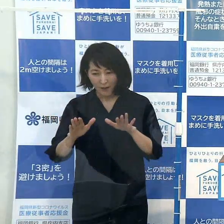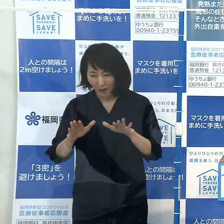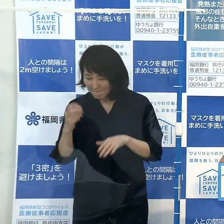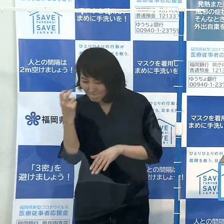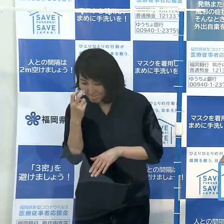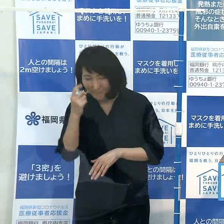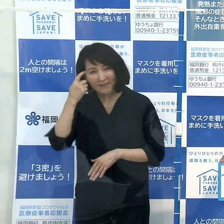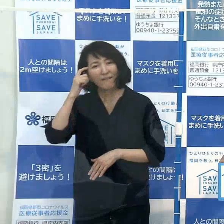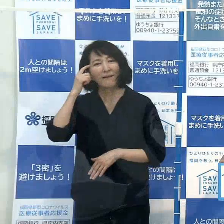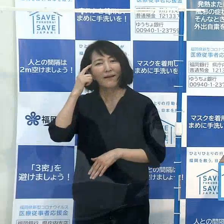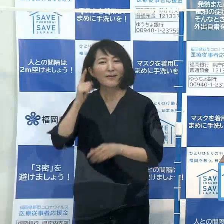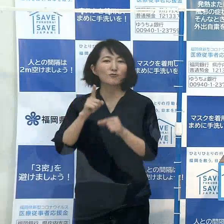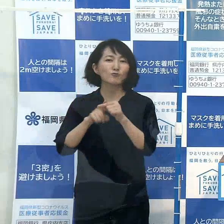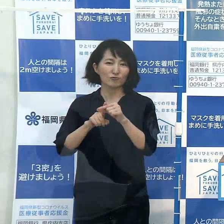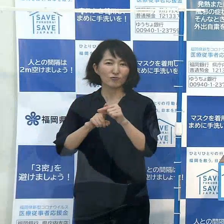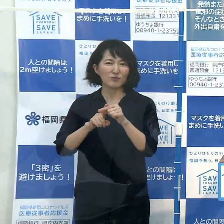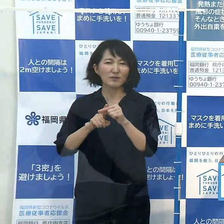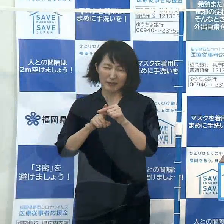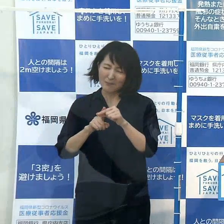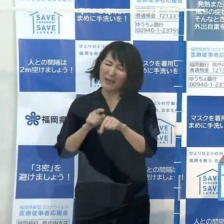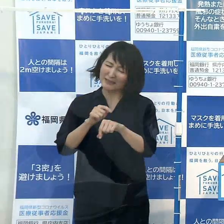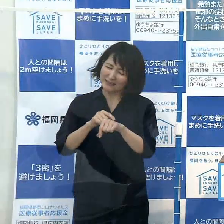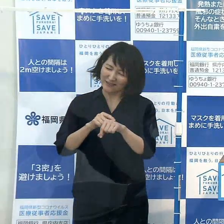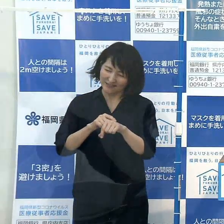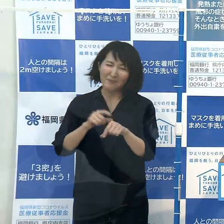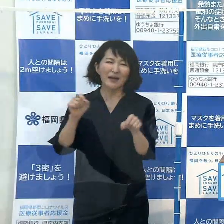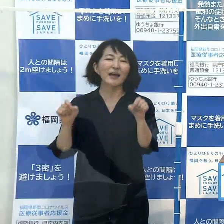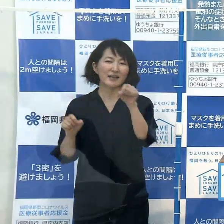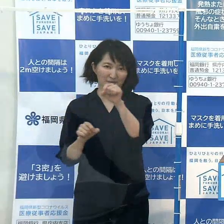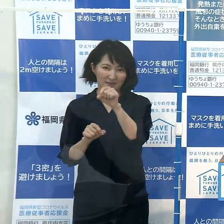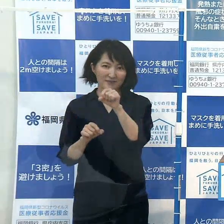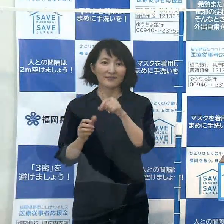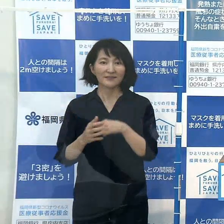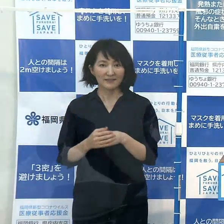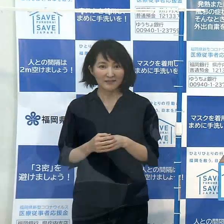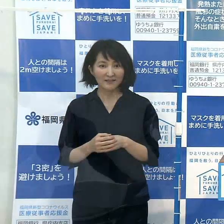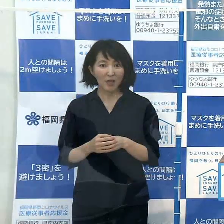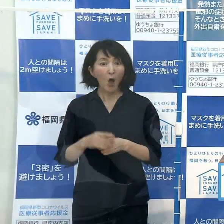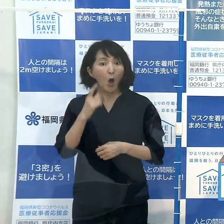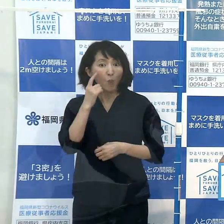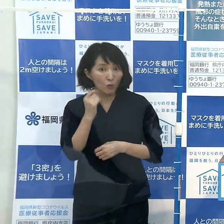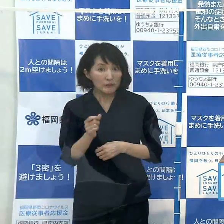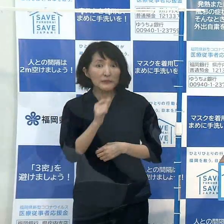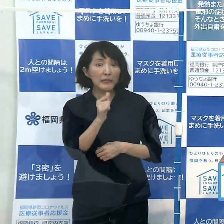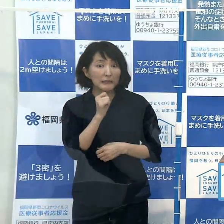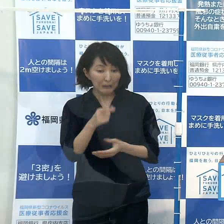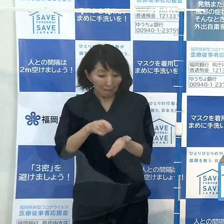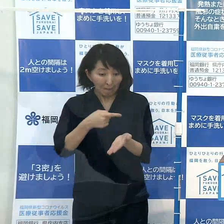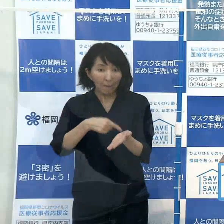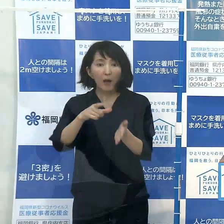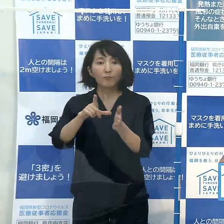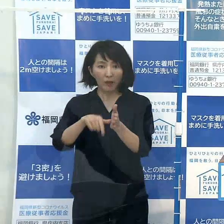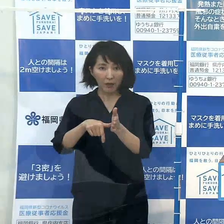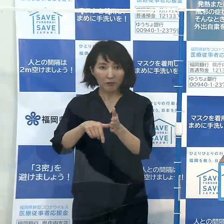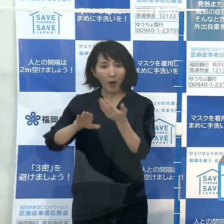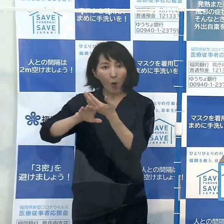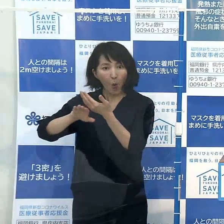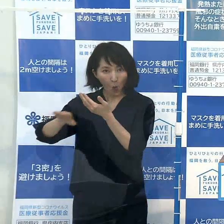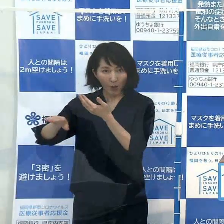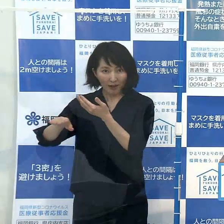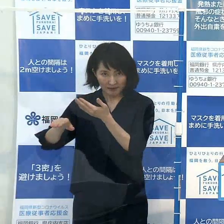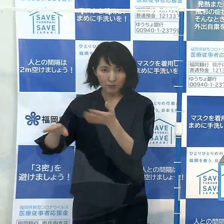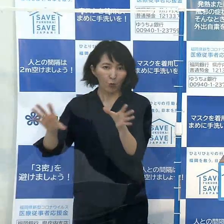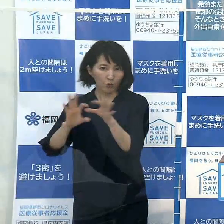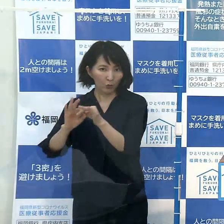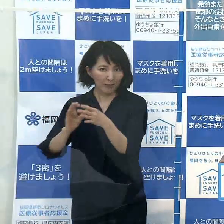のリードタイム、時間がかかるかもしれない。そういうもし、足らずないがあった場合は、先ほど言った旧山協定とかでお願い